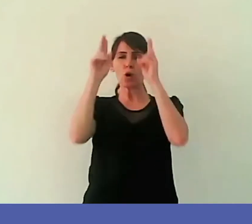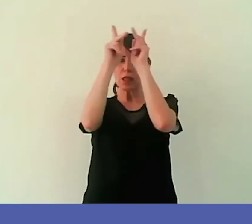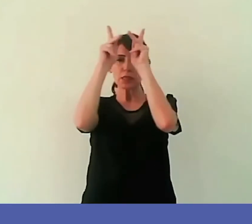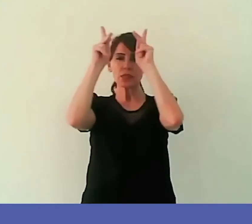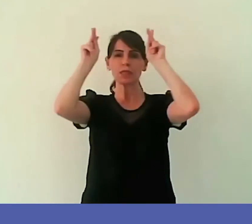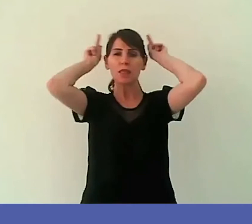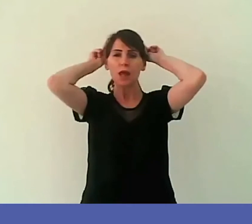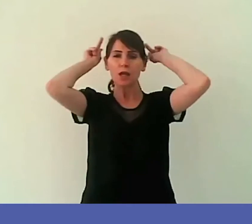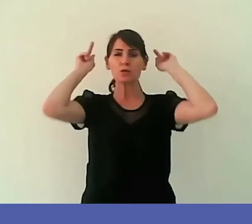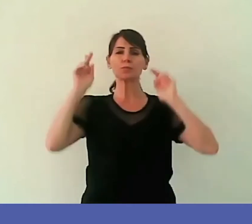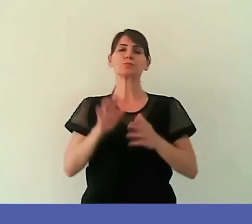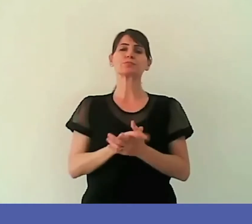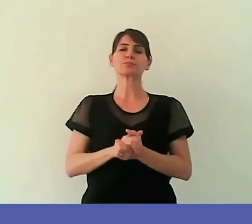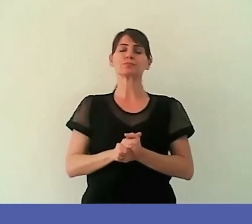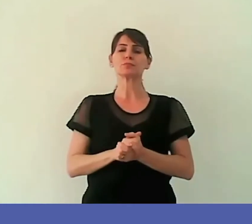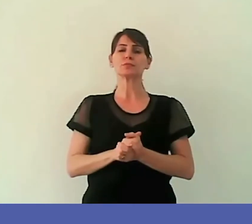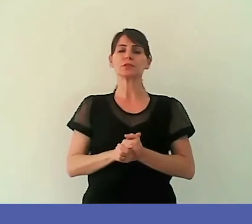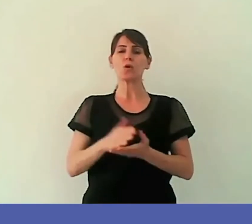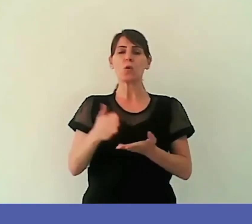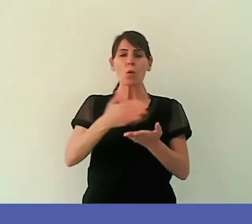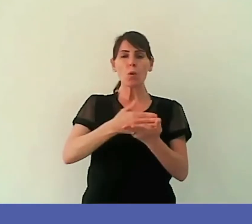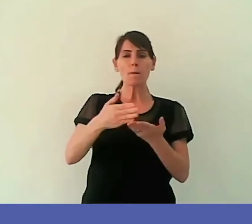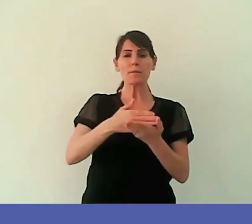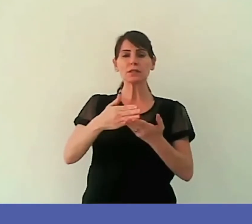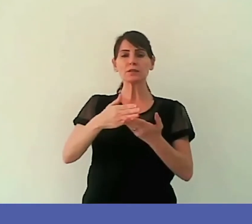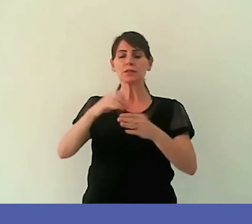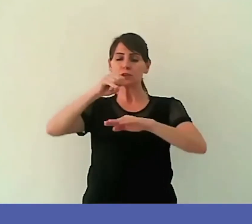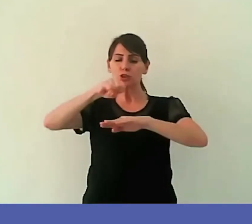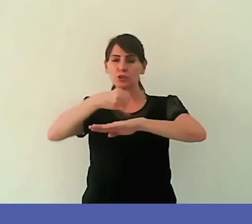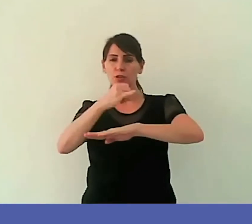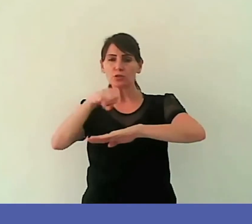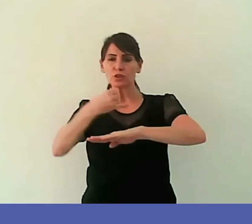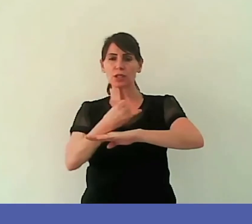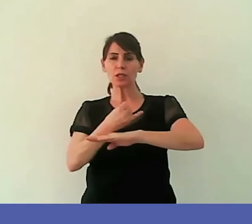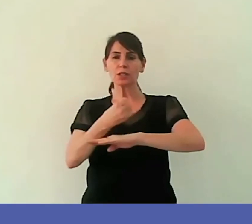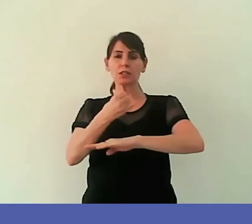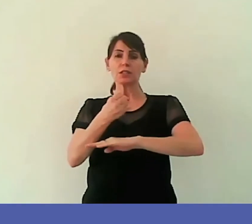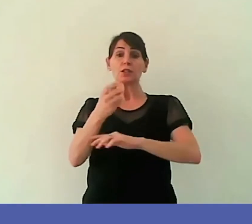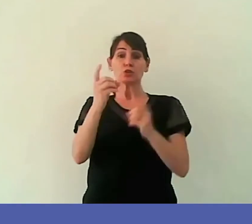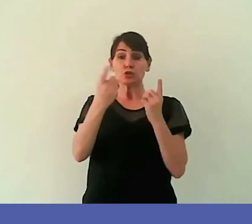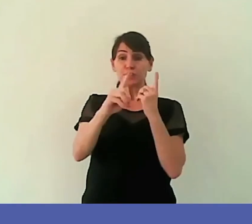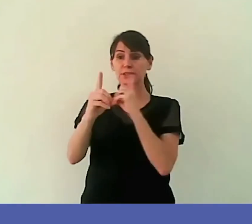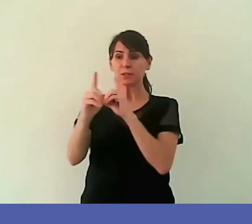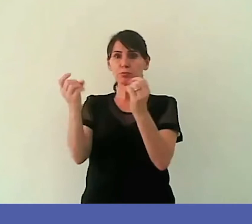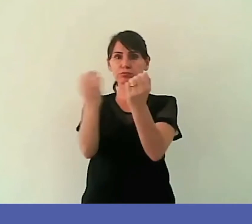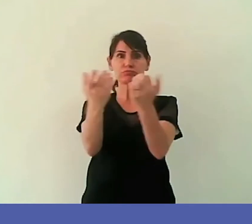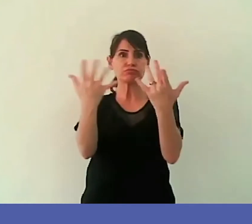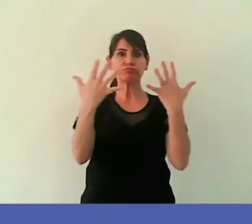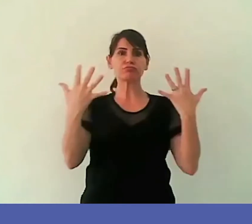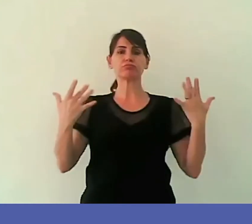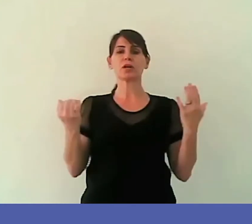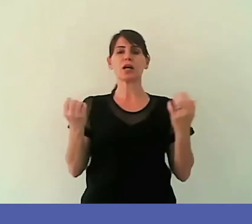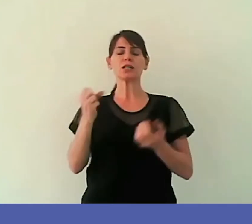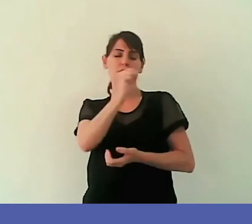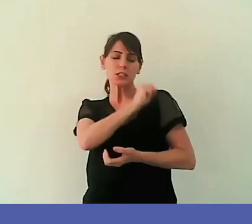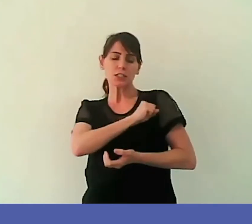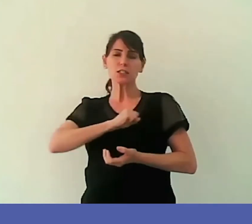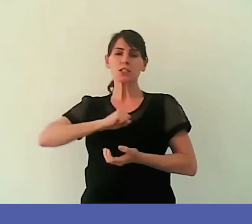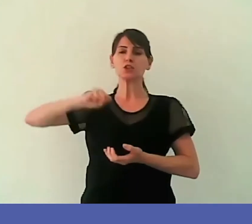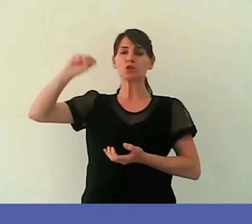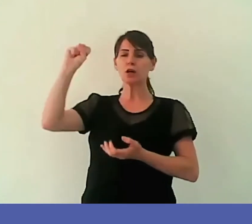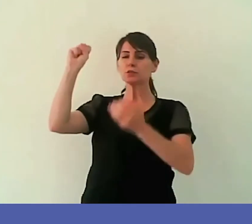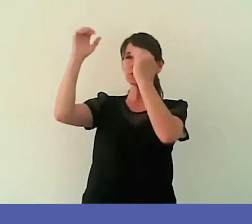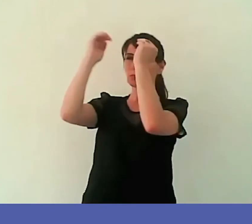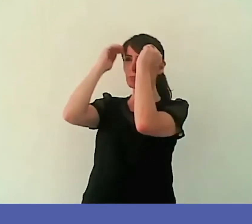inicial da igreja em Jerusalém, que se multiplicava o número dos discípulos, também muitíssimos sacerdotes obedeciam